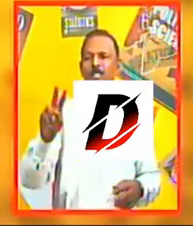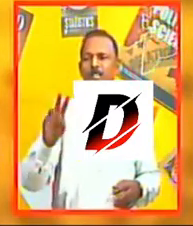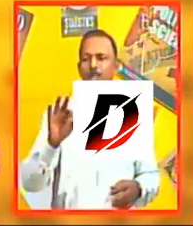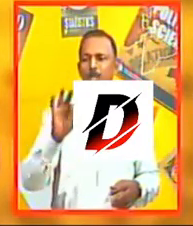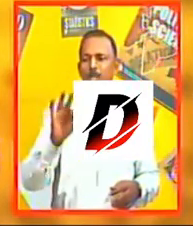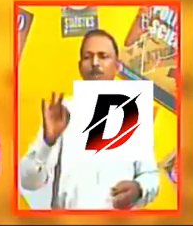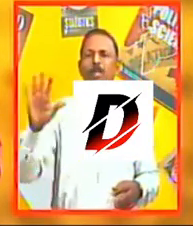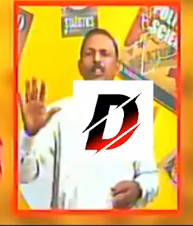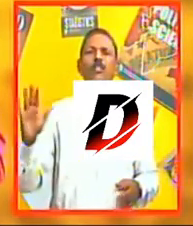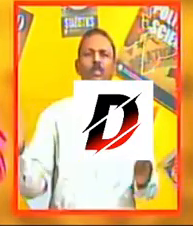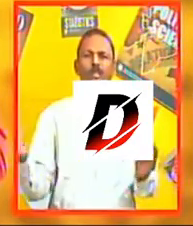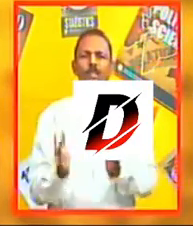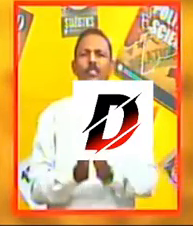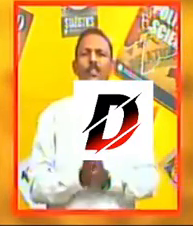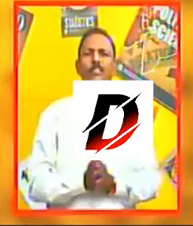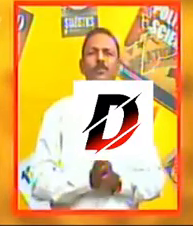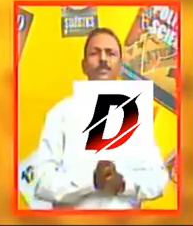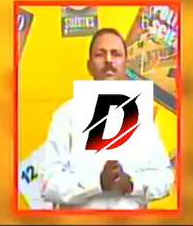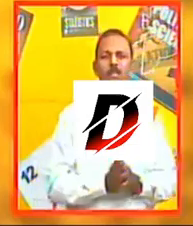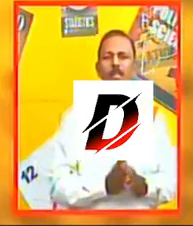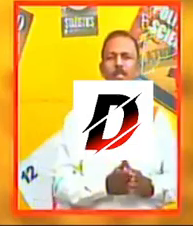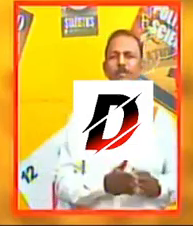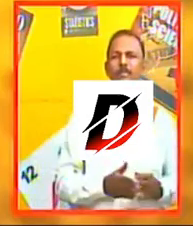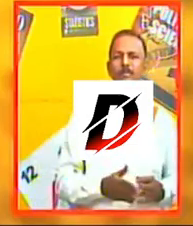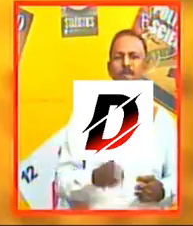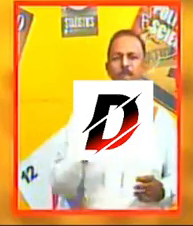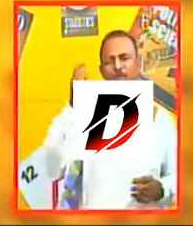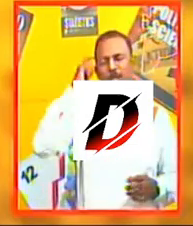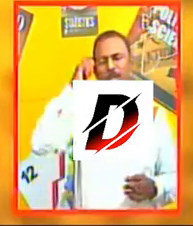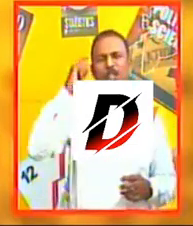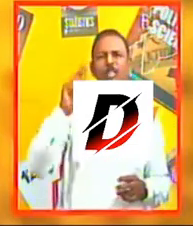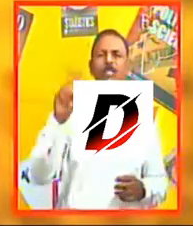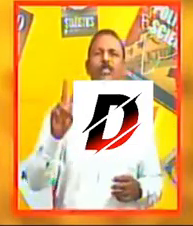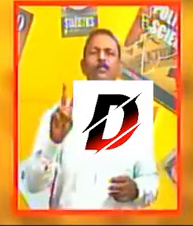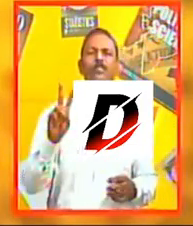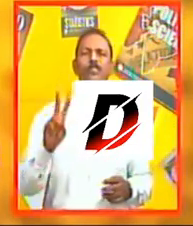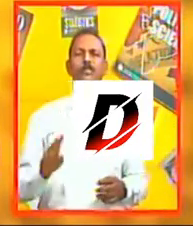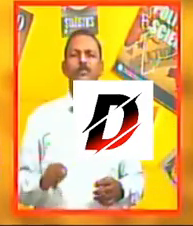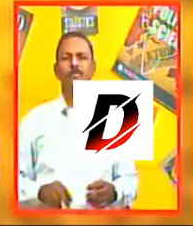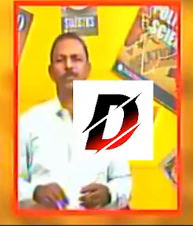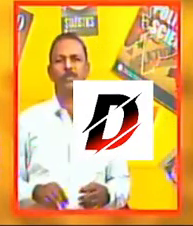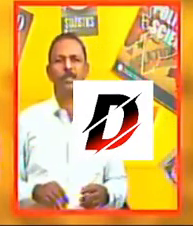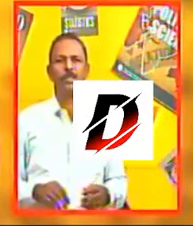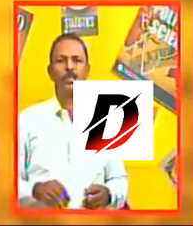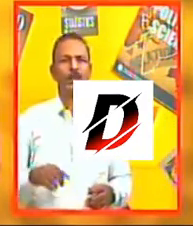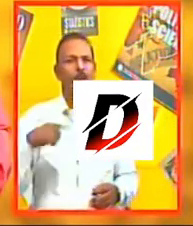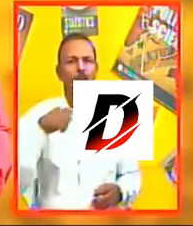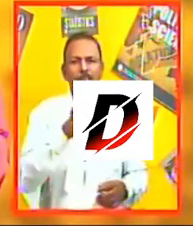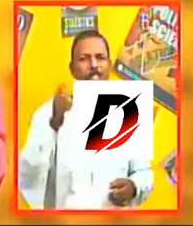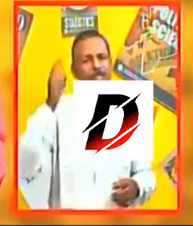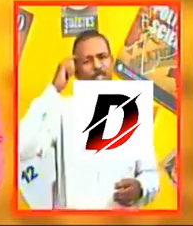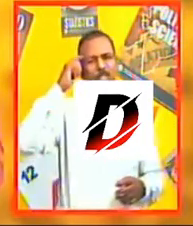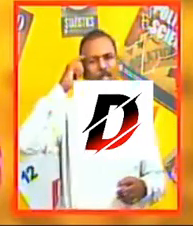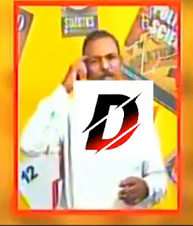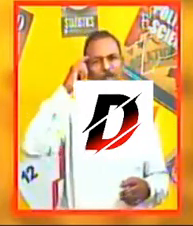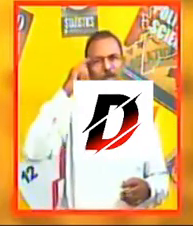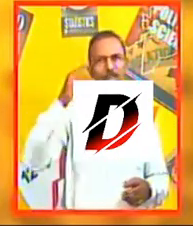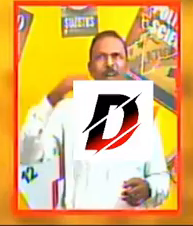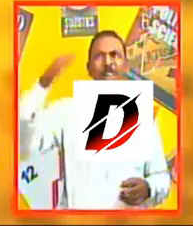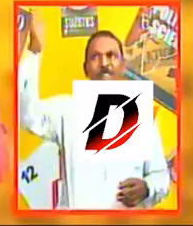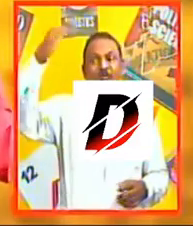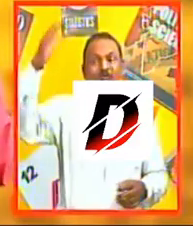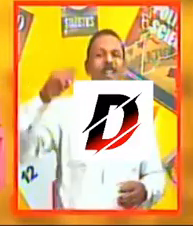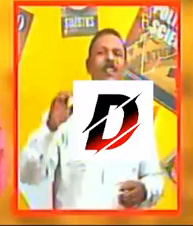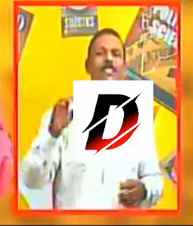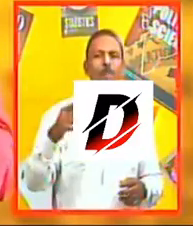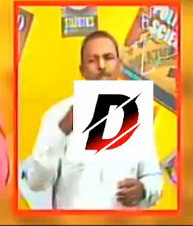32 இருந்து 35 ஆண்டுகள் வரை. வெரி குட். அப்போ இந்த இரண்டுமே நம்ம மிக முக்கியமாக தெரிஞ்சுக்க வேண்டிய ஒன்று. ஏன்னா காலநிலை பாடங்களை பற்றி படிக்கிறோம்,